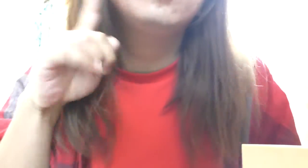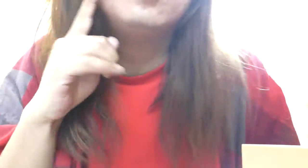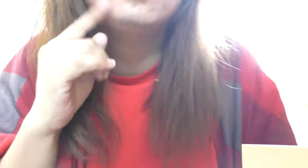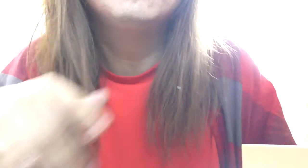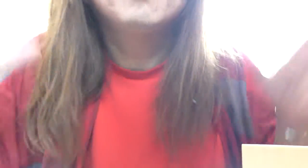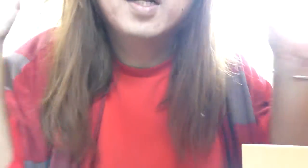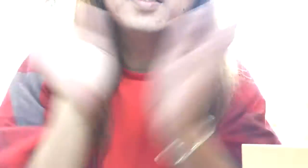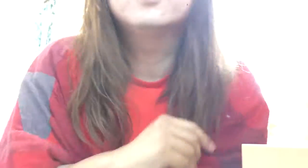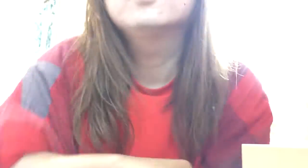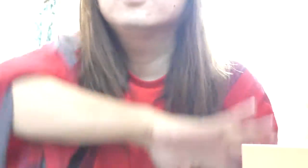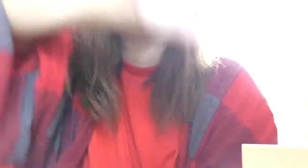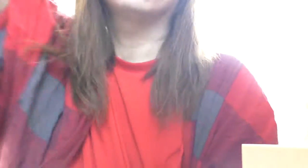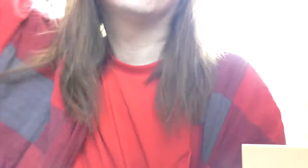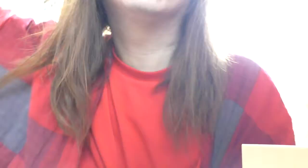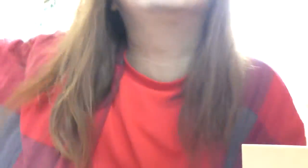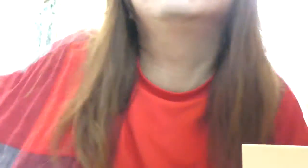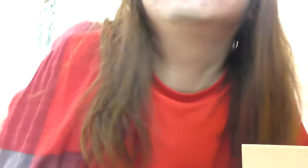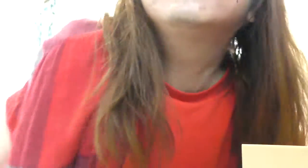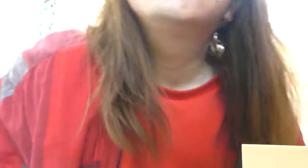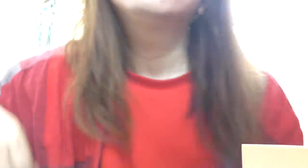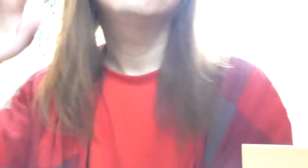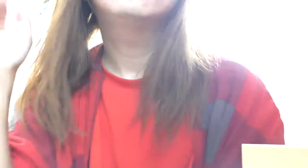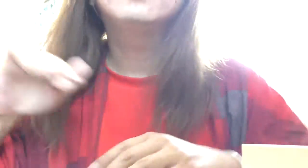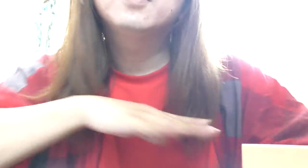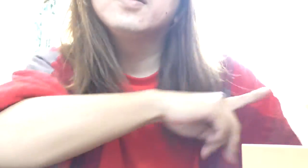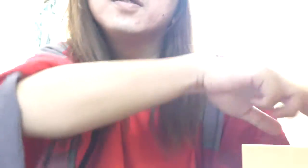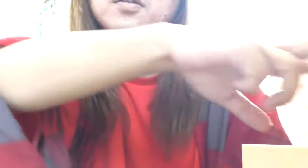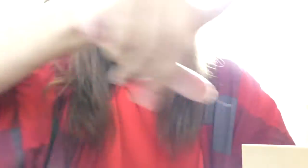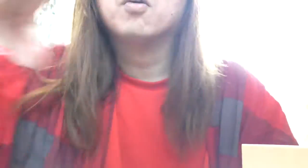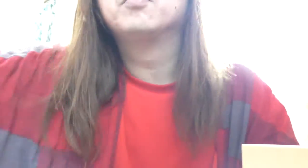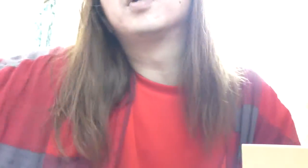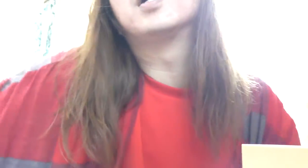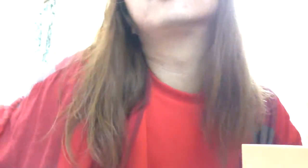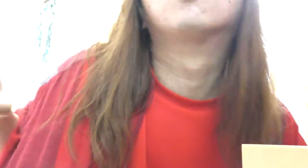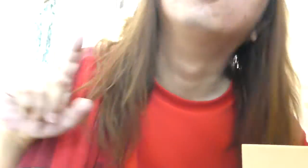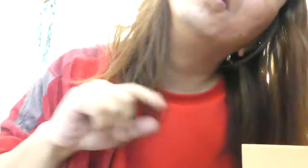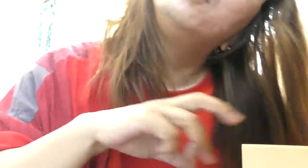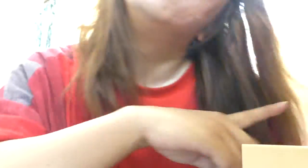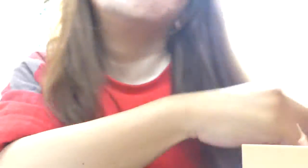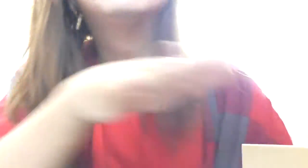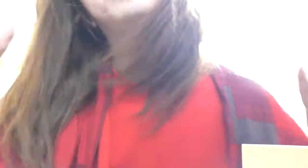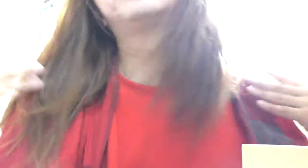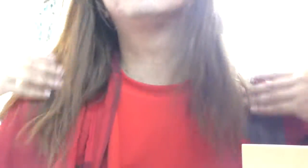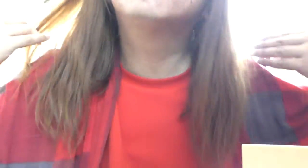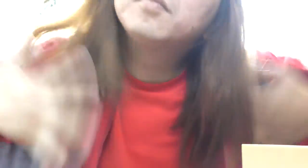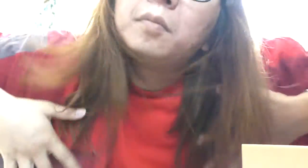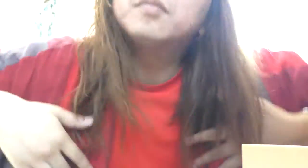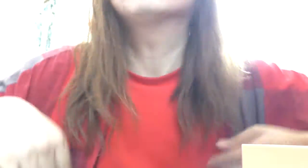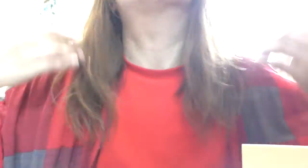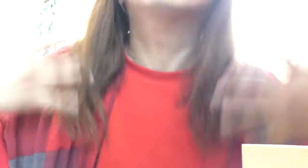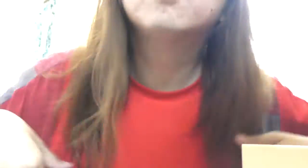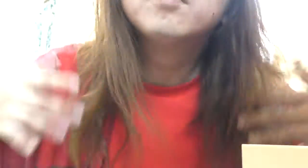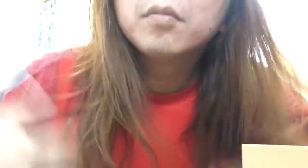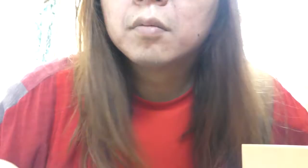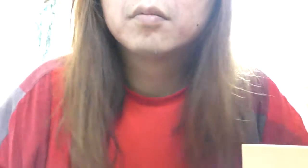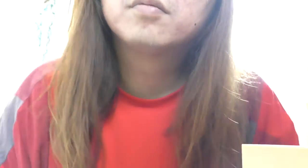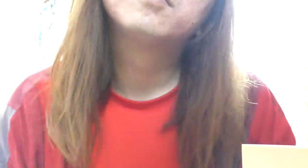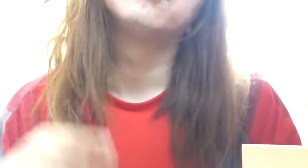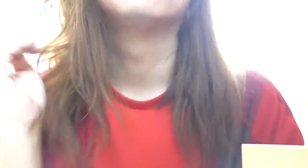そ一つないまっすぐな空、久しぶりに近所のフラット、何も持たず出かけたブラッド、駐車